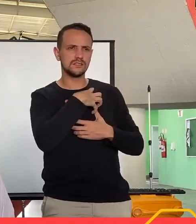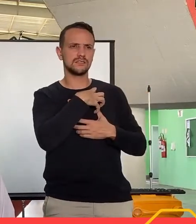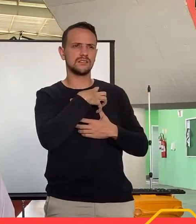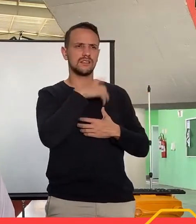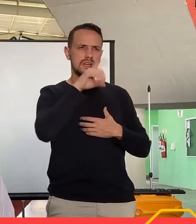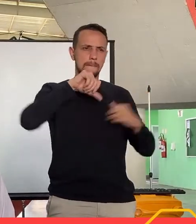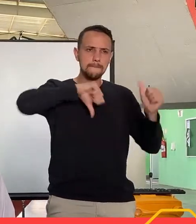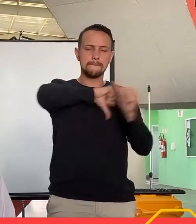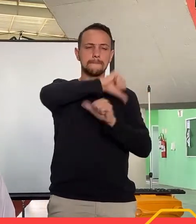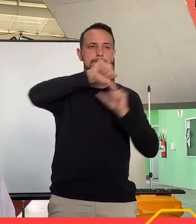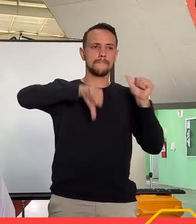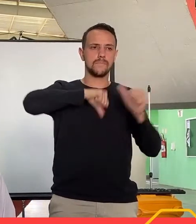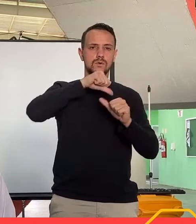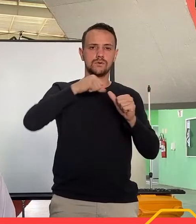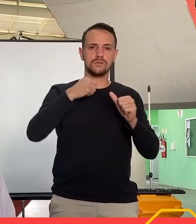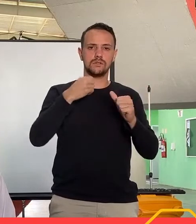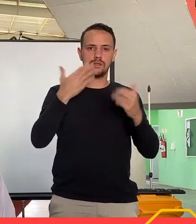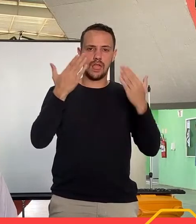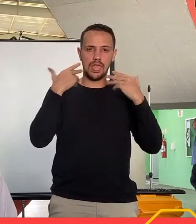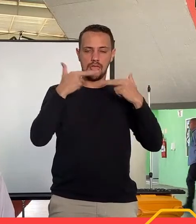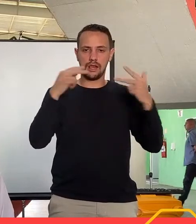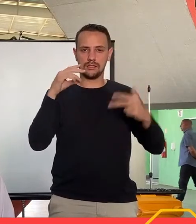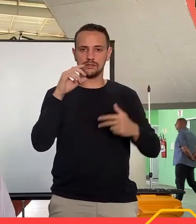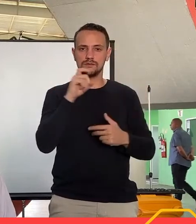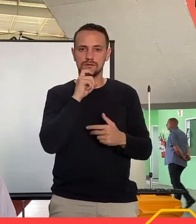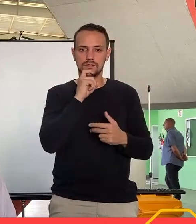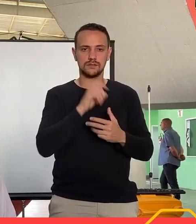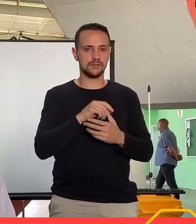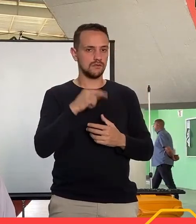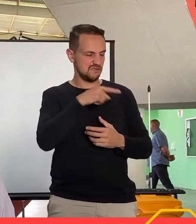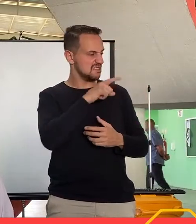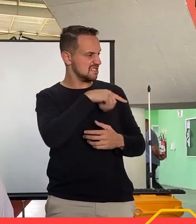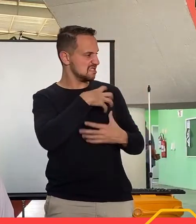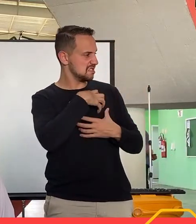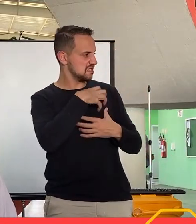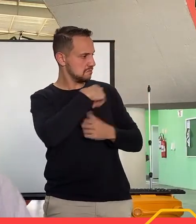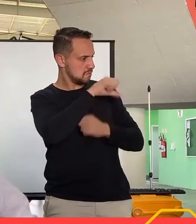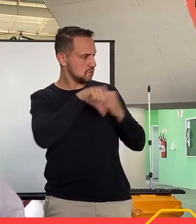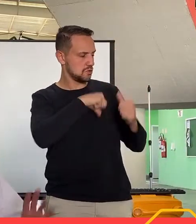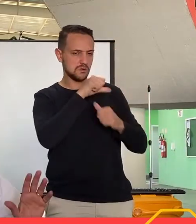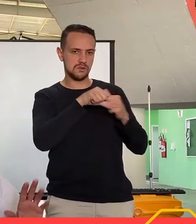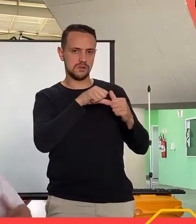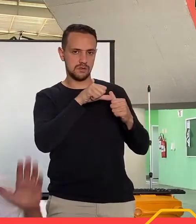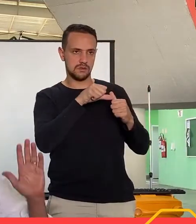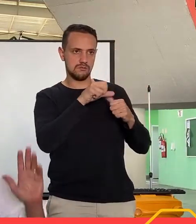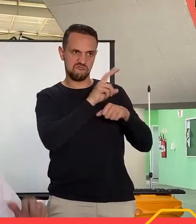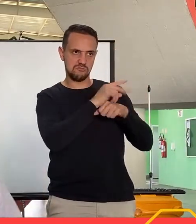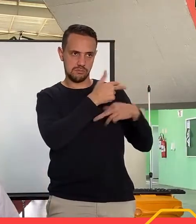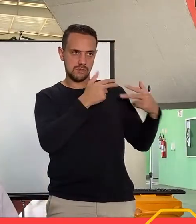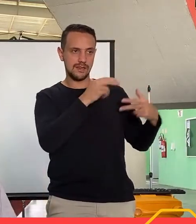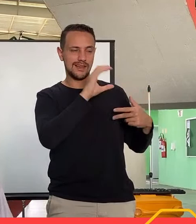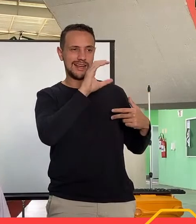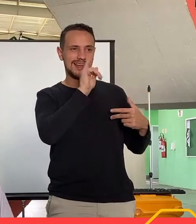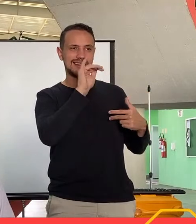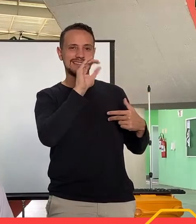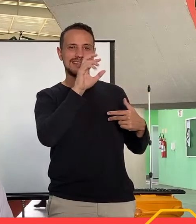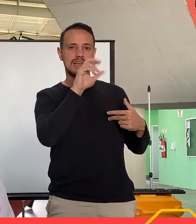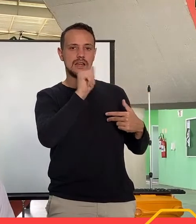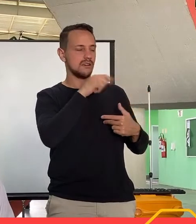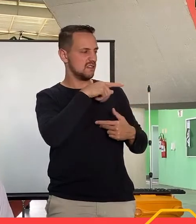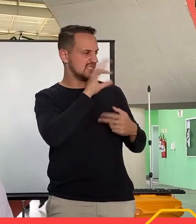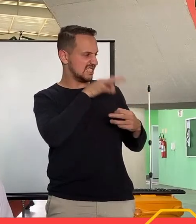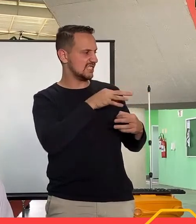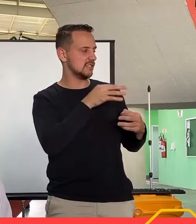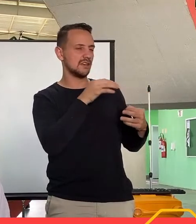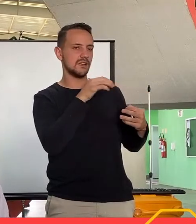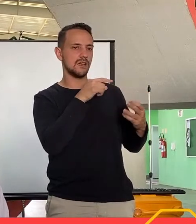a mudança climática? Na atividade de vocês, vocês sentem? Ou para vocês isso é papo